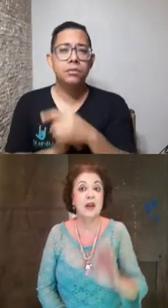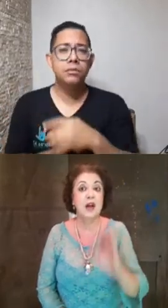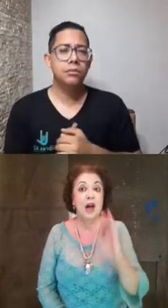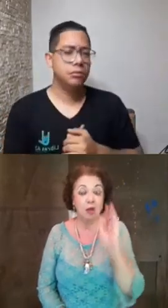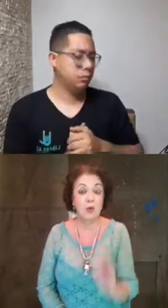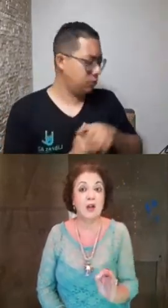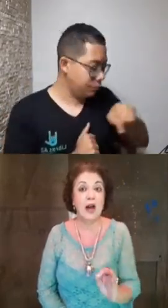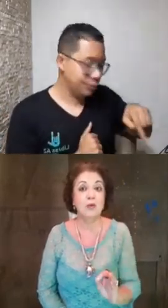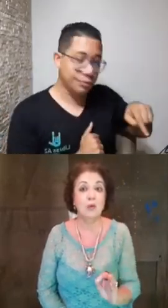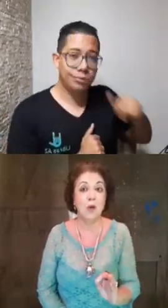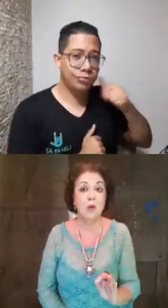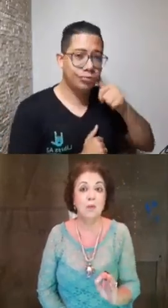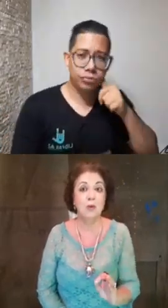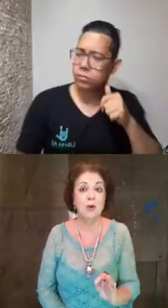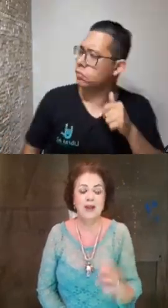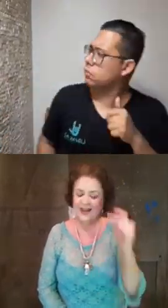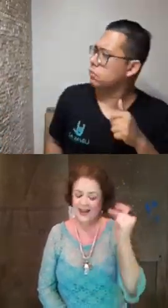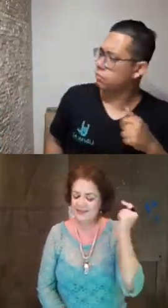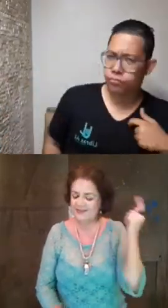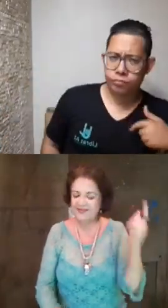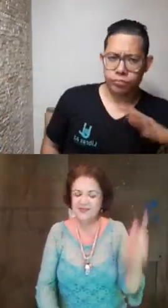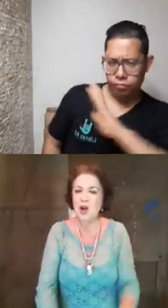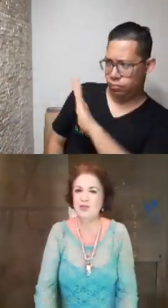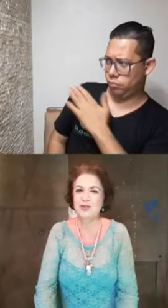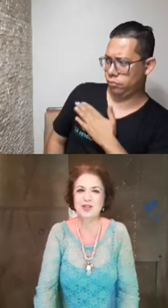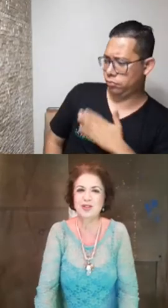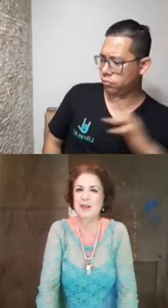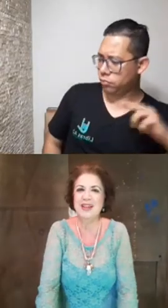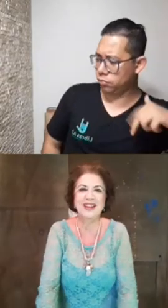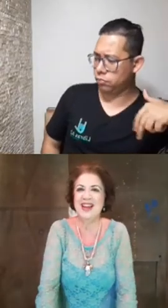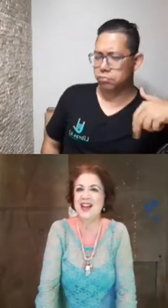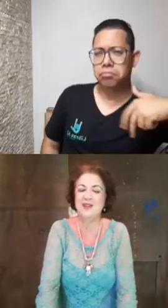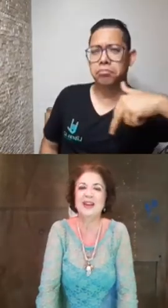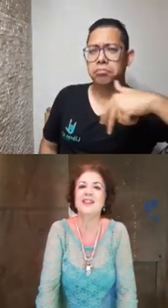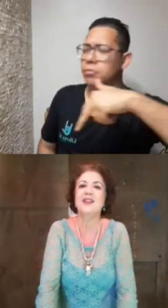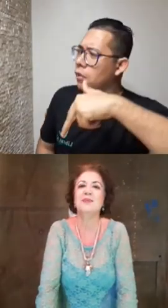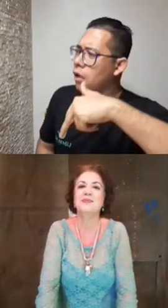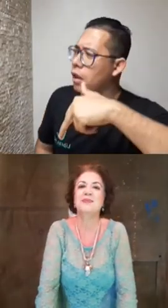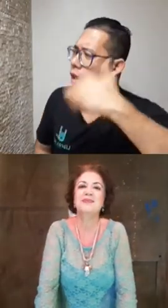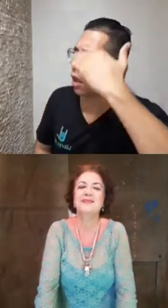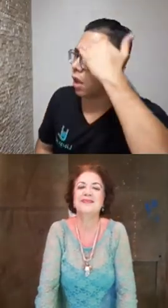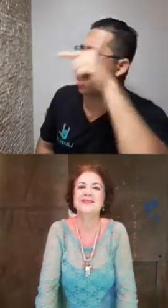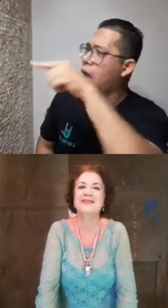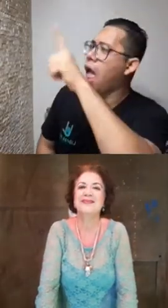fosse ao local do roubo e ela logo descobria quem era o ladrão.